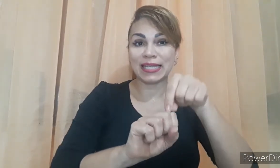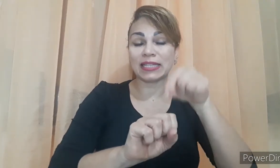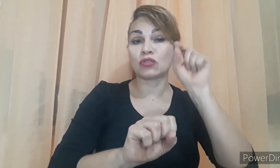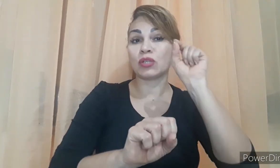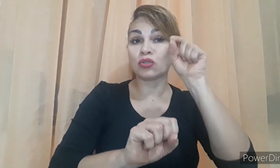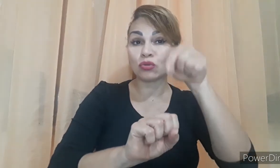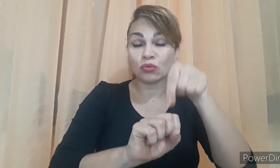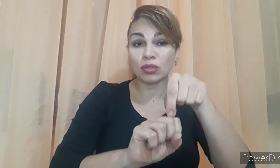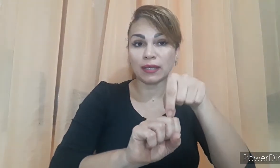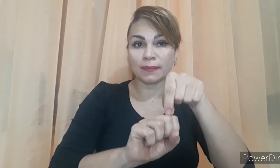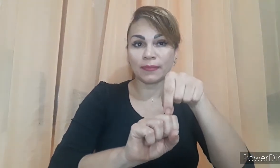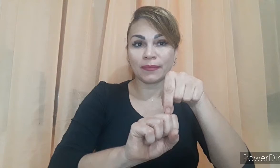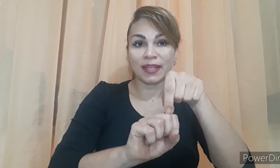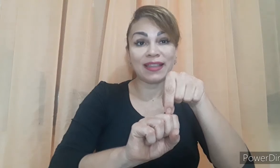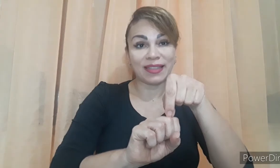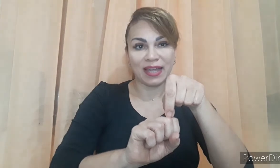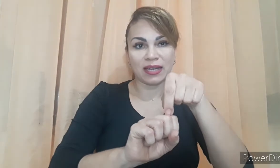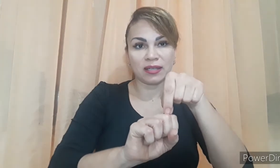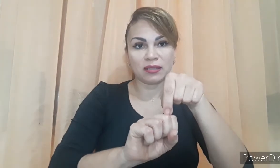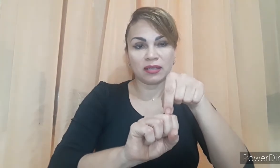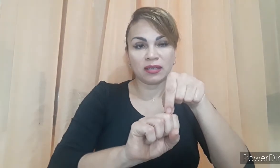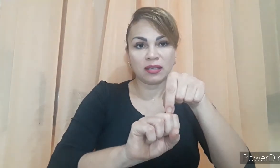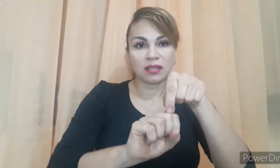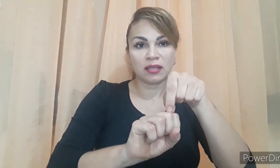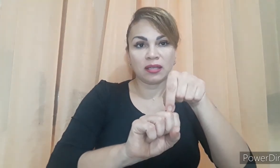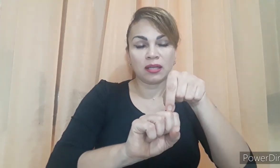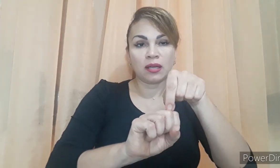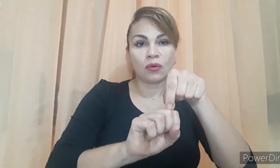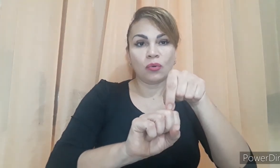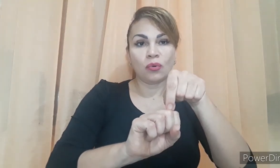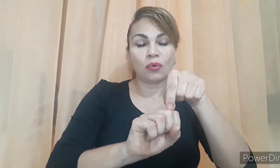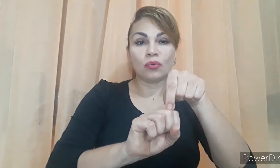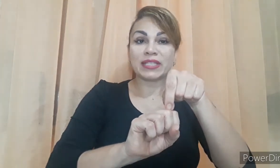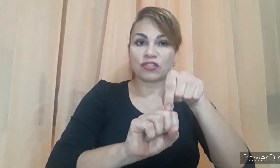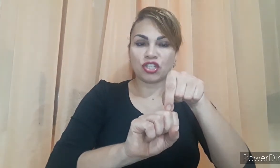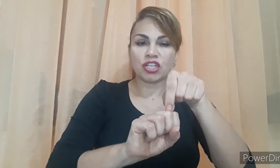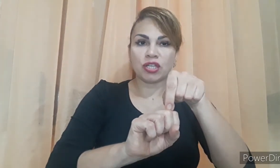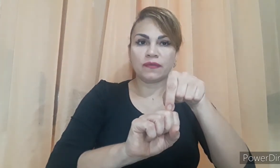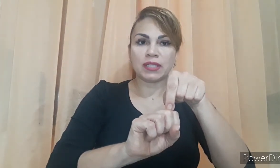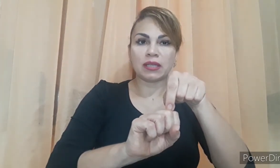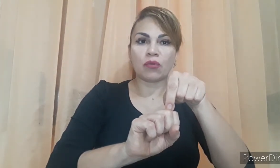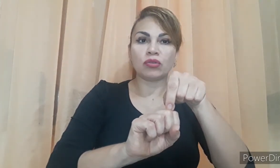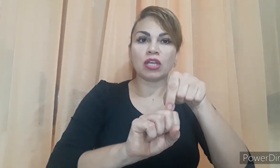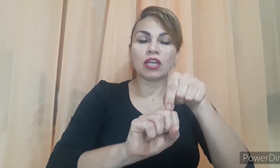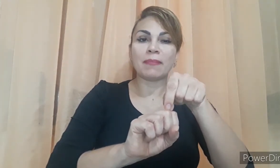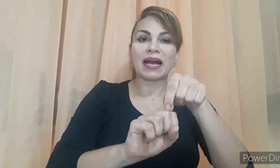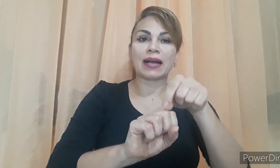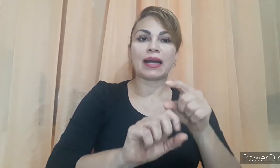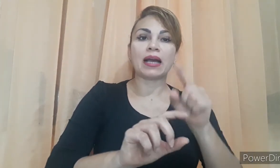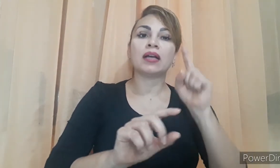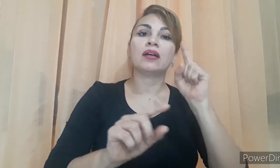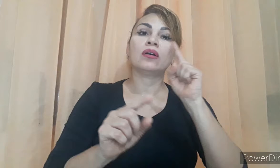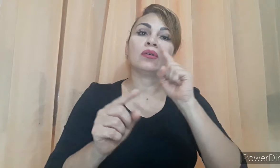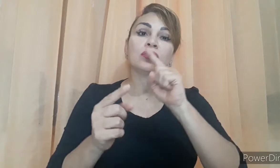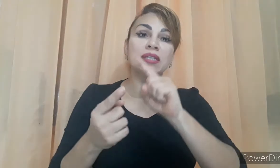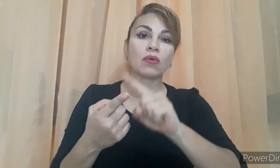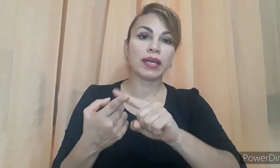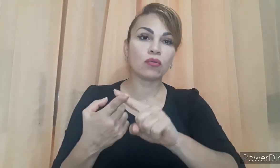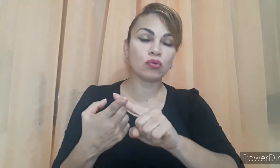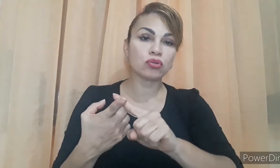na sua estrutura interna, os adjetivos. Então, eu tenho que usar o recurso